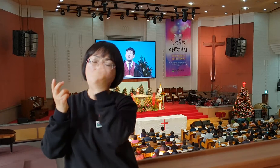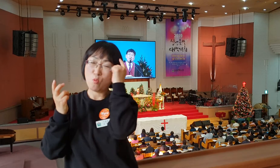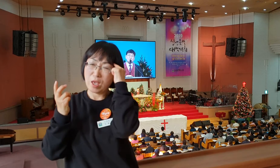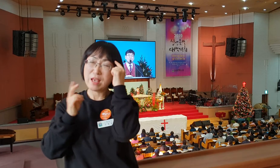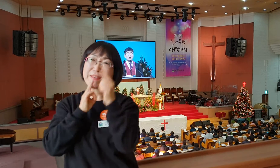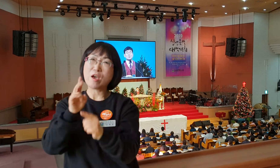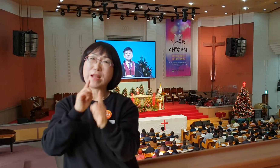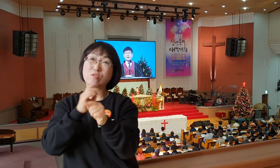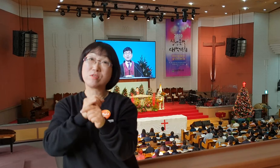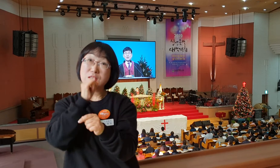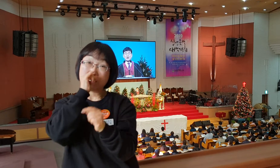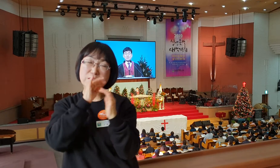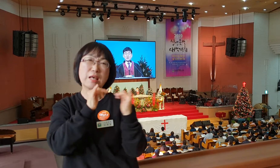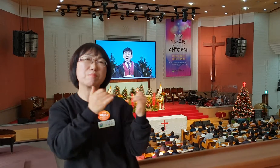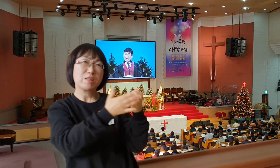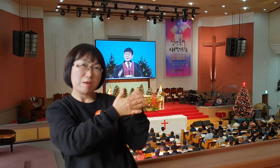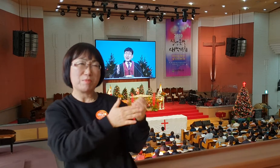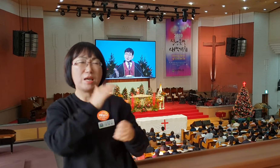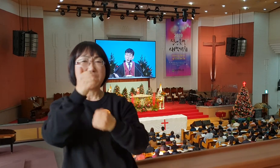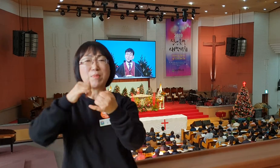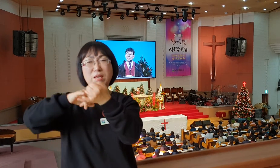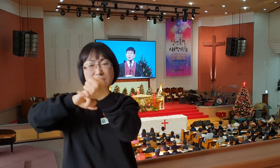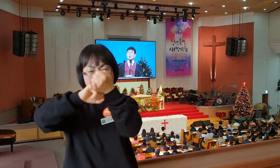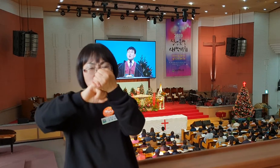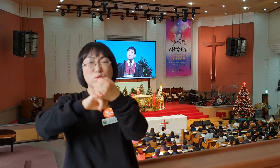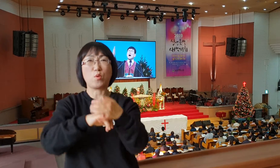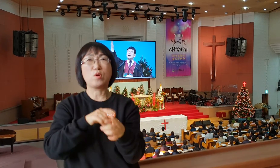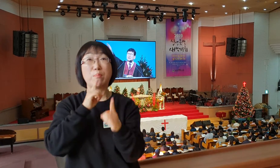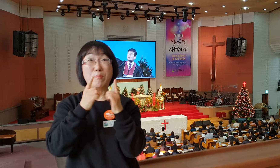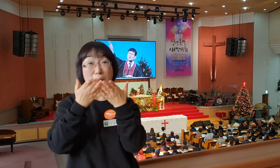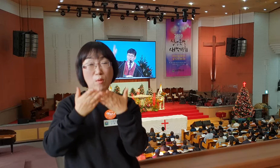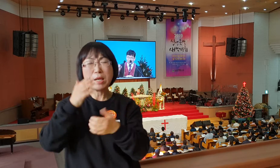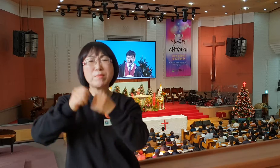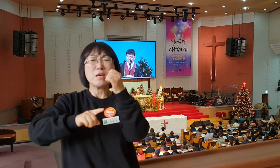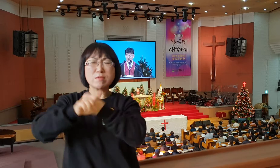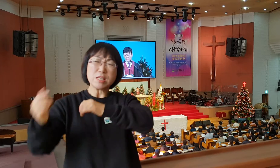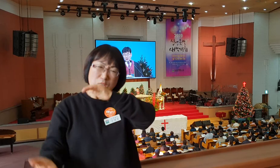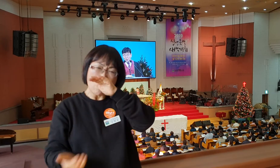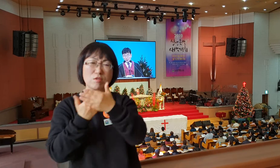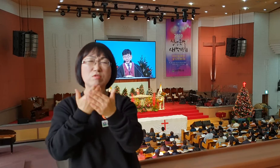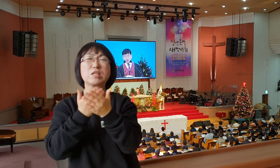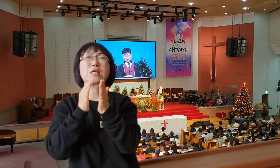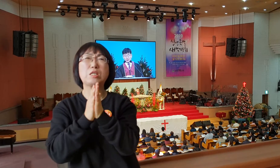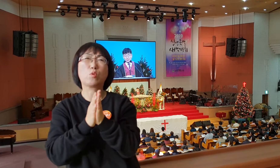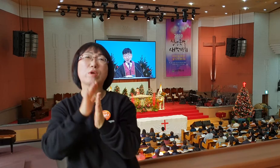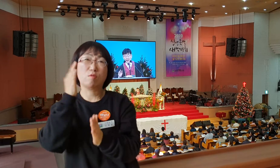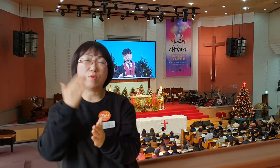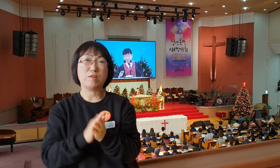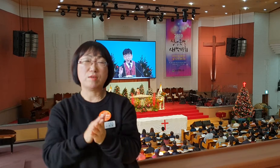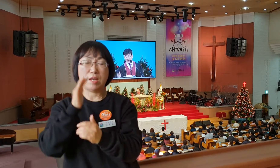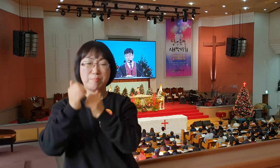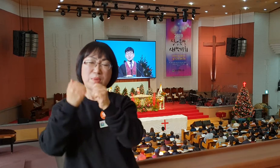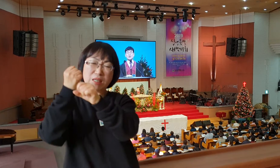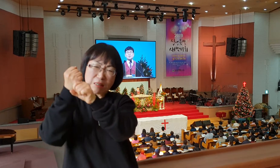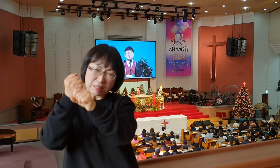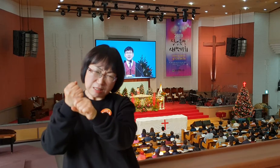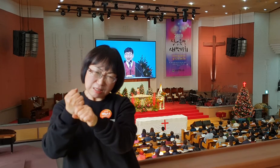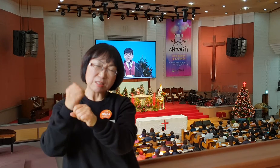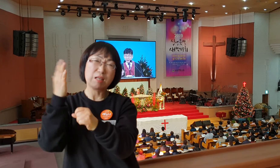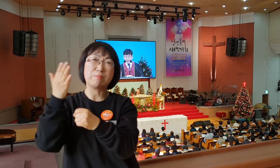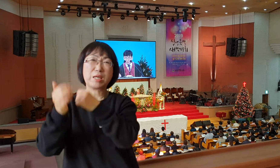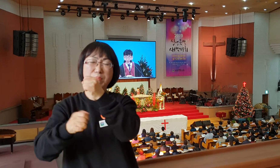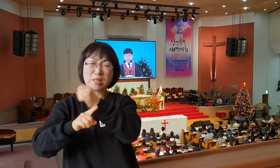예언할 수밖에 없는 사람이기에 하나님의 약속을 말해놓고 뭐 하나님 뜻 이루시기를 기도할 수밖에 없죠 하나님을 의지할 수밖에